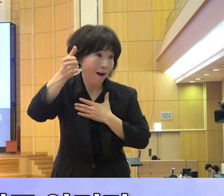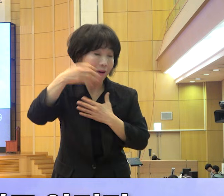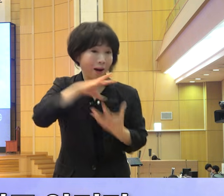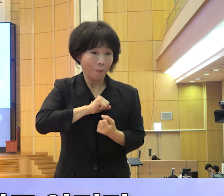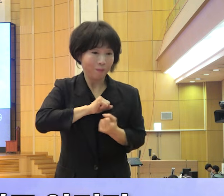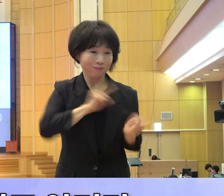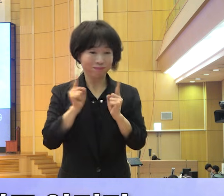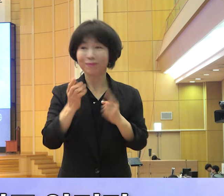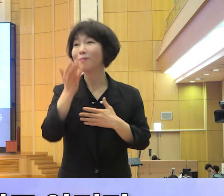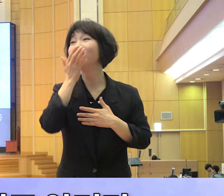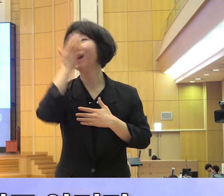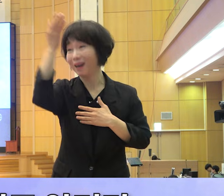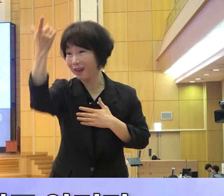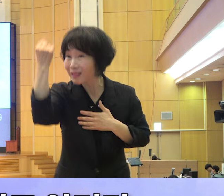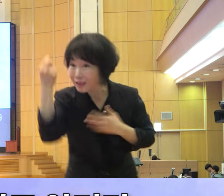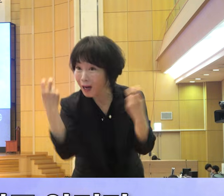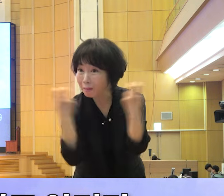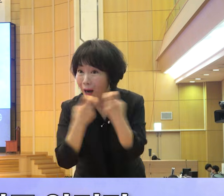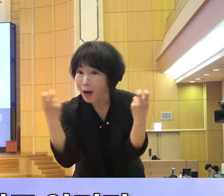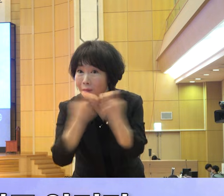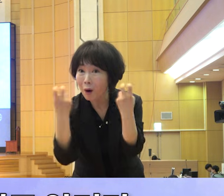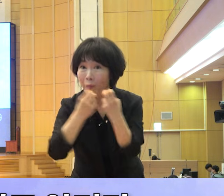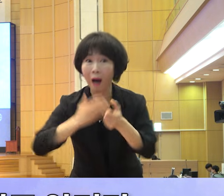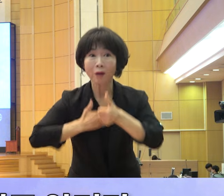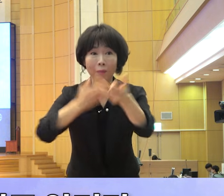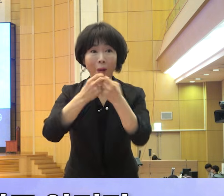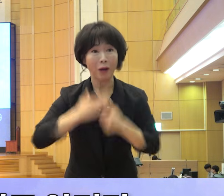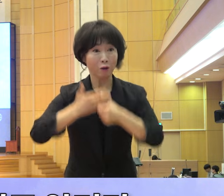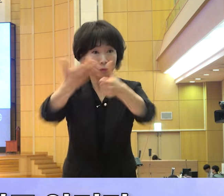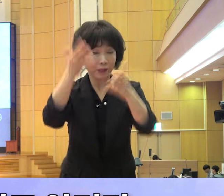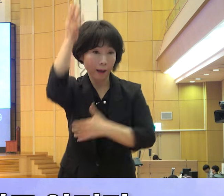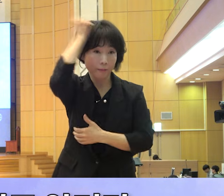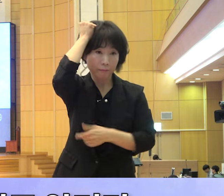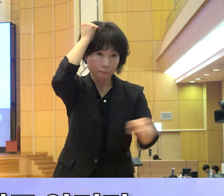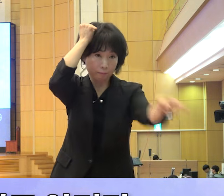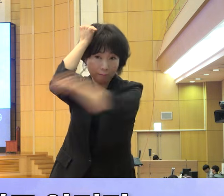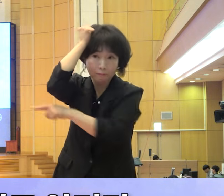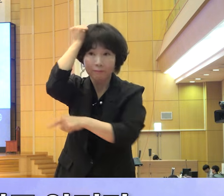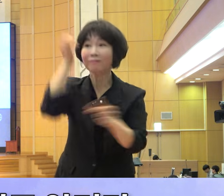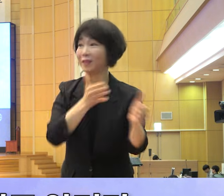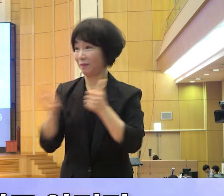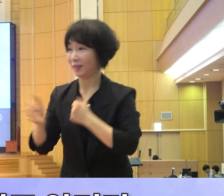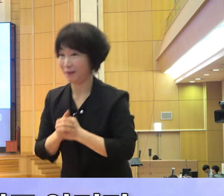통과하게 되면 사는 거예요. 제가 오늘 이 말을 하는 건 뭔지 아세요?